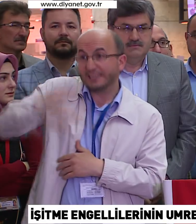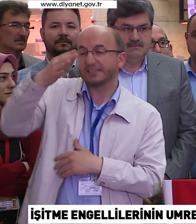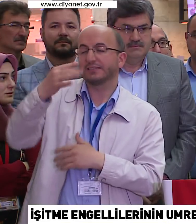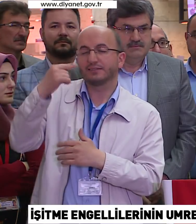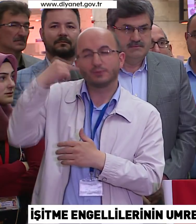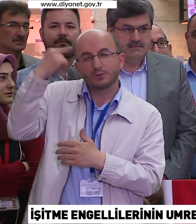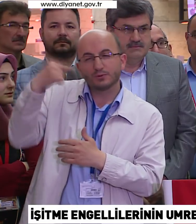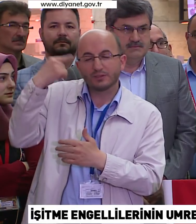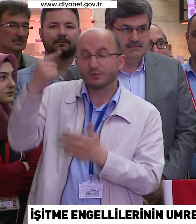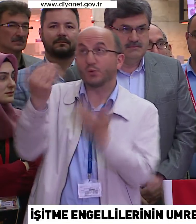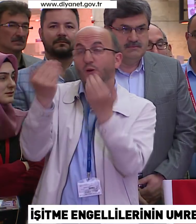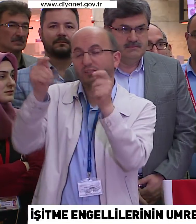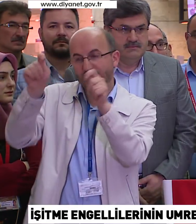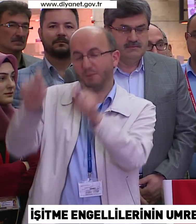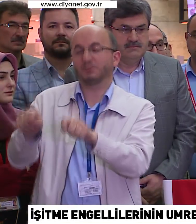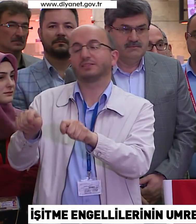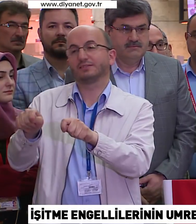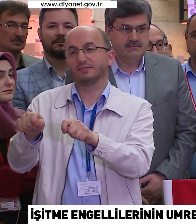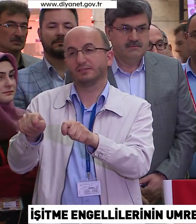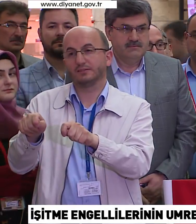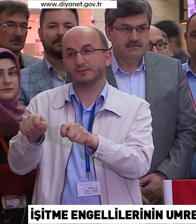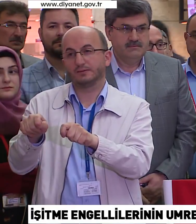En güzel duanızı yapın.